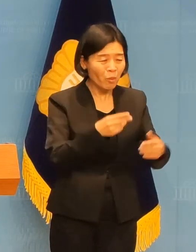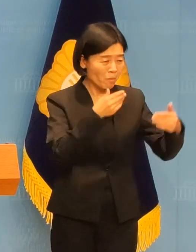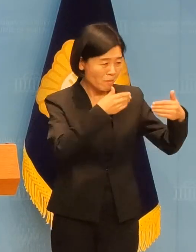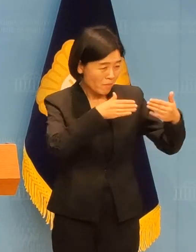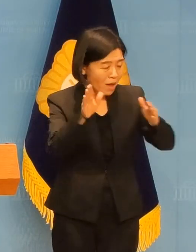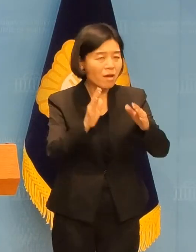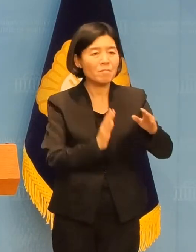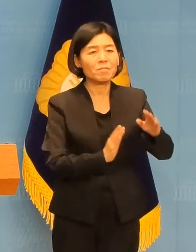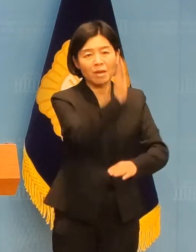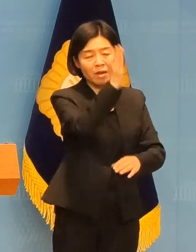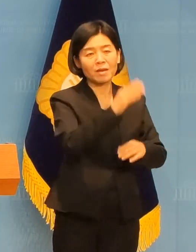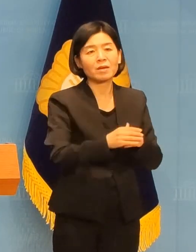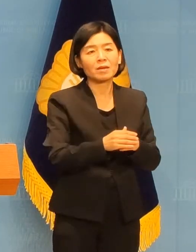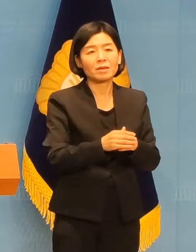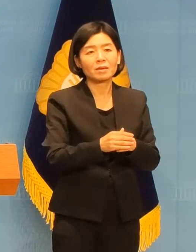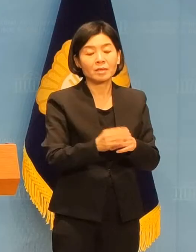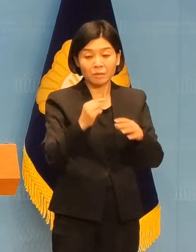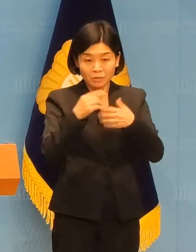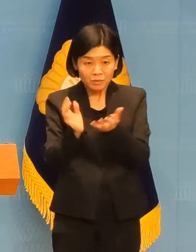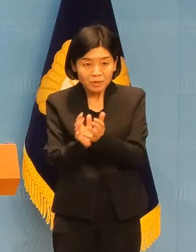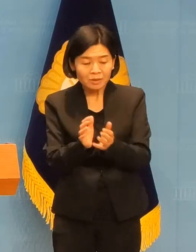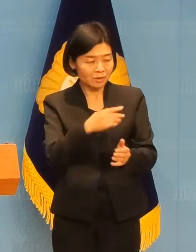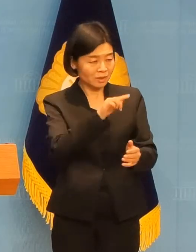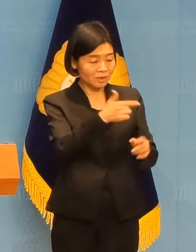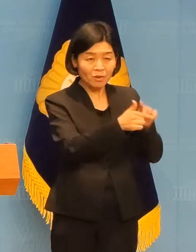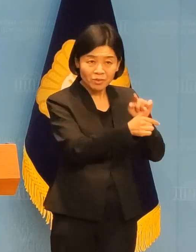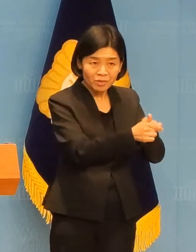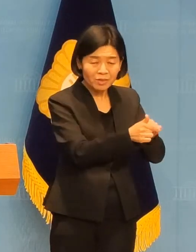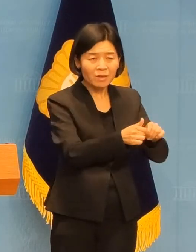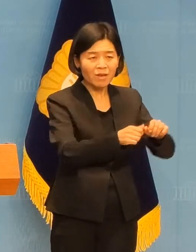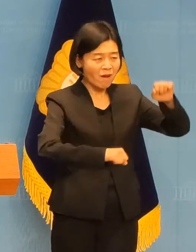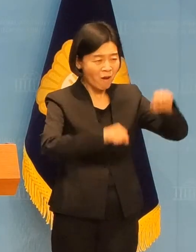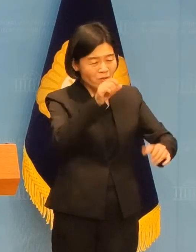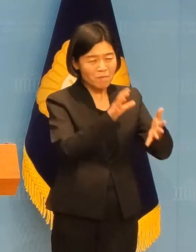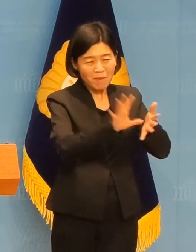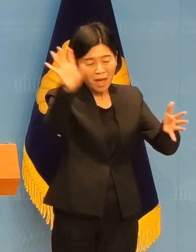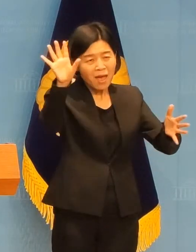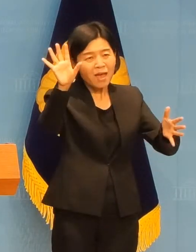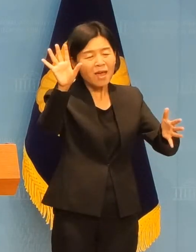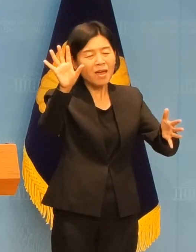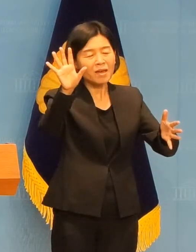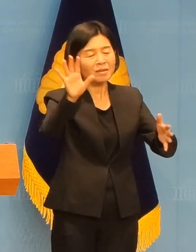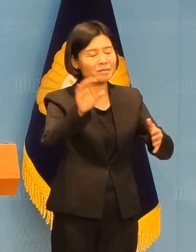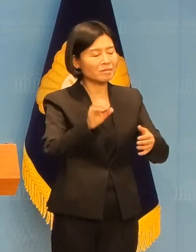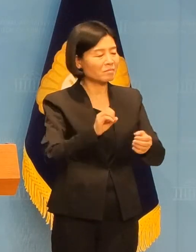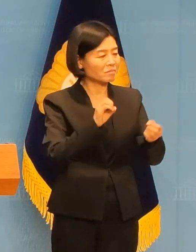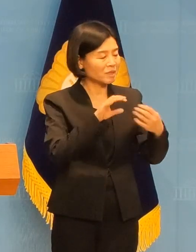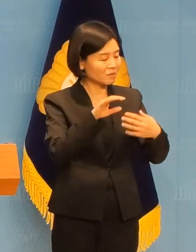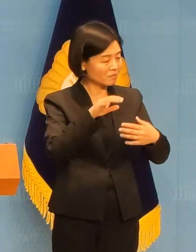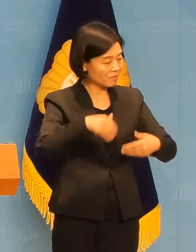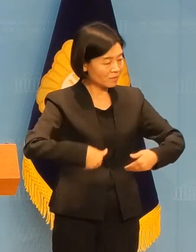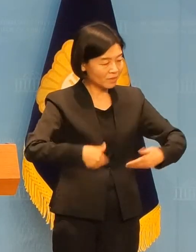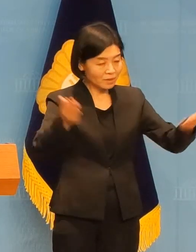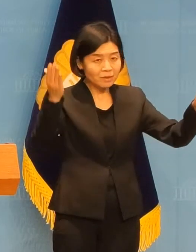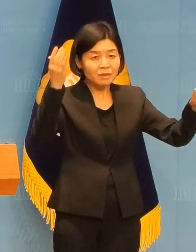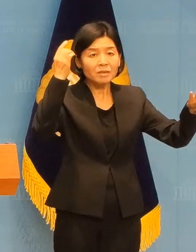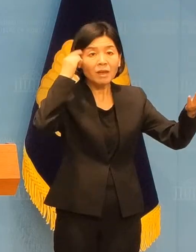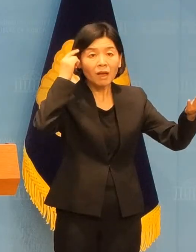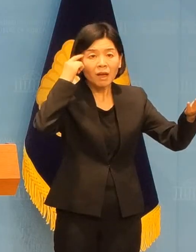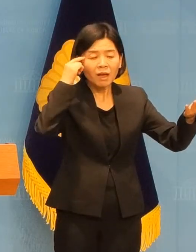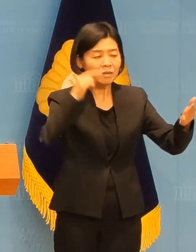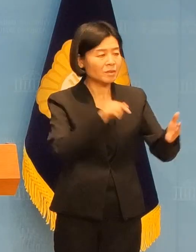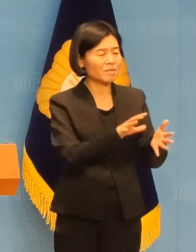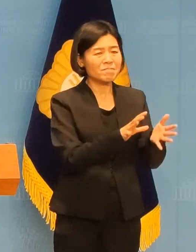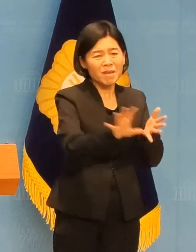민주당은 전한기 씨의 저급한 언동에 일일이 대응할 가치조차 없다고 판단하지만 명백한